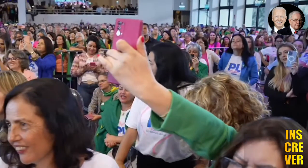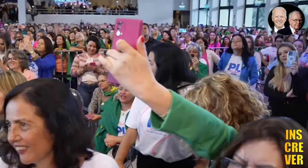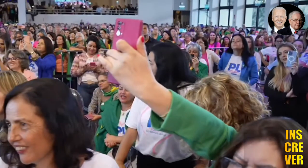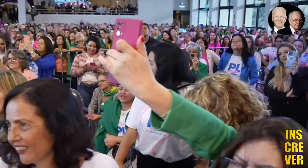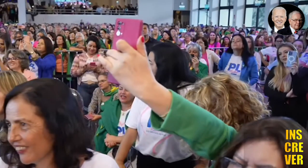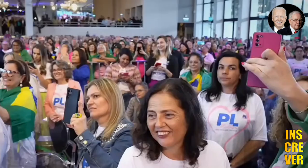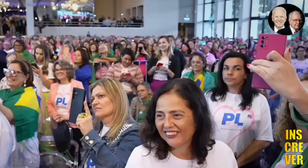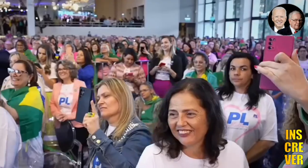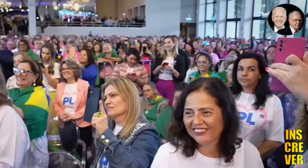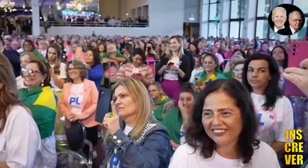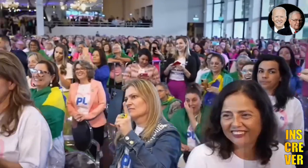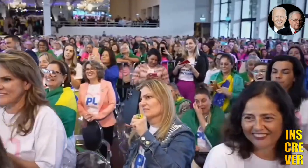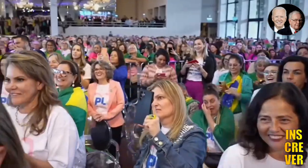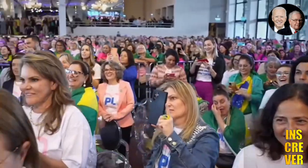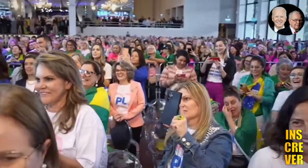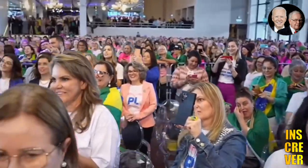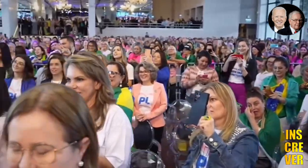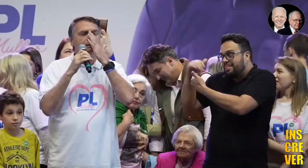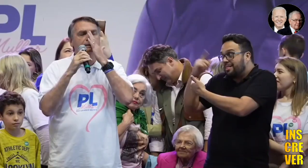as orientações dela,